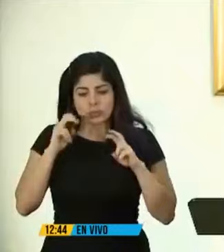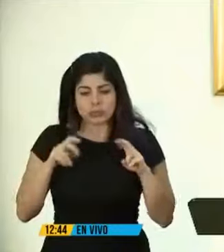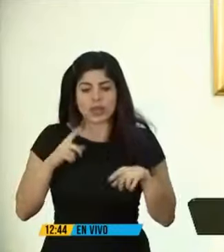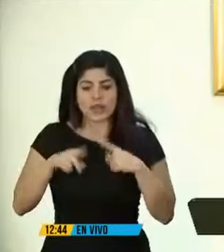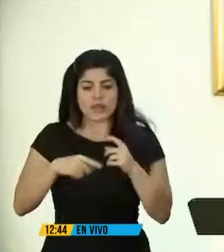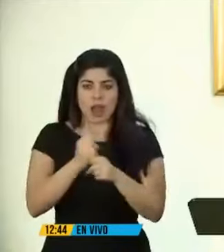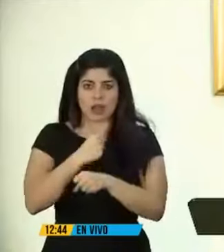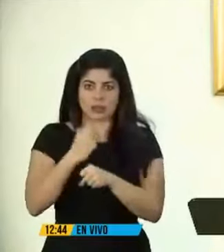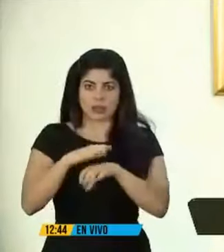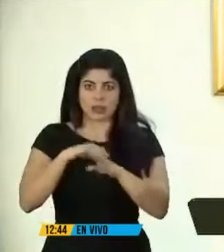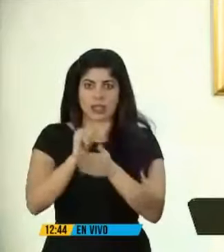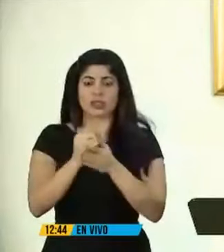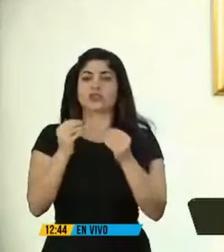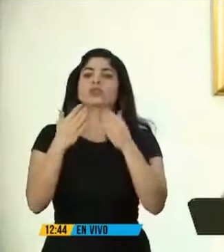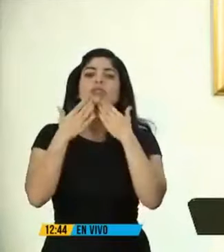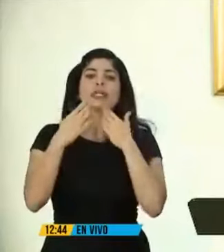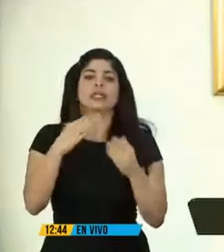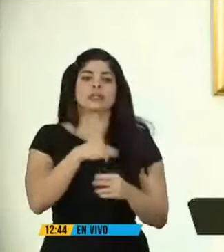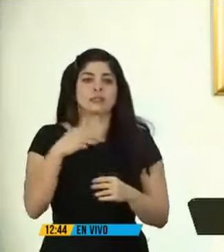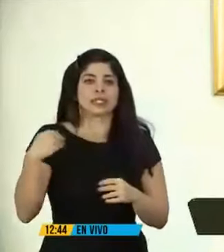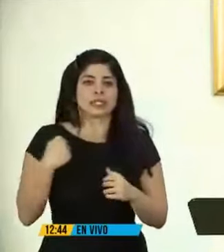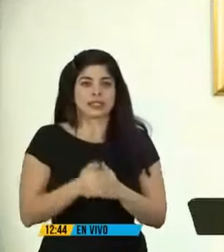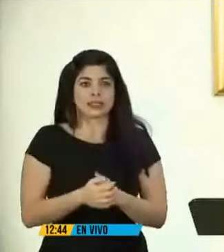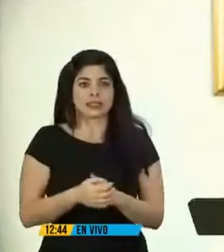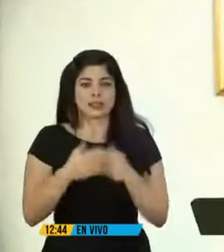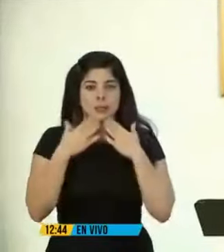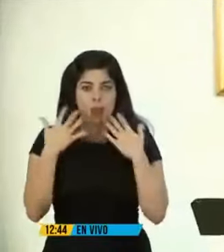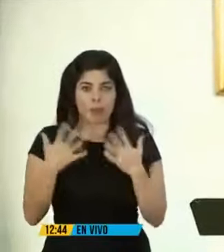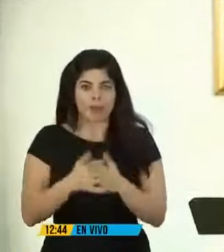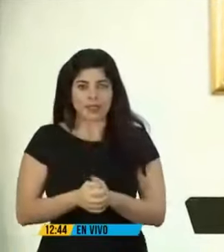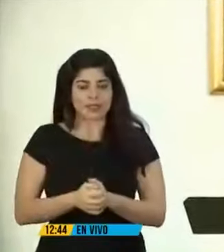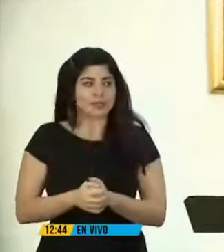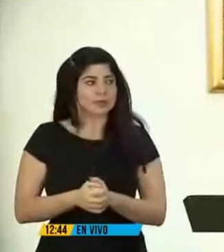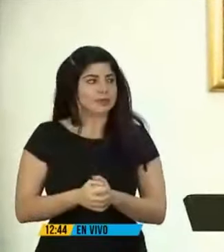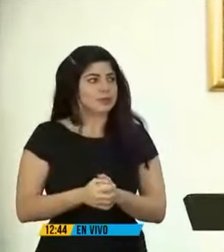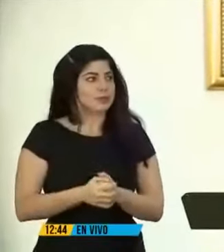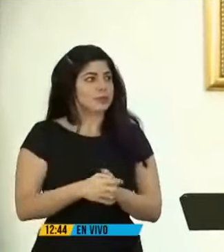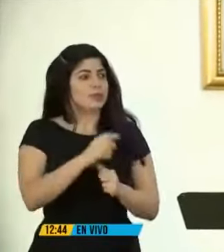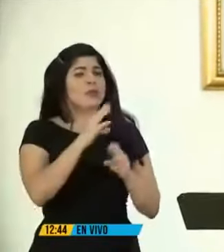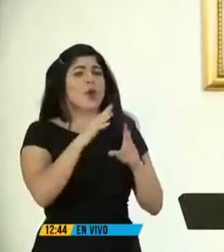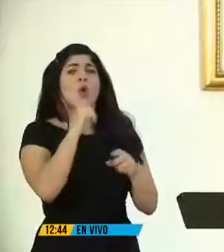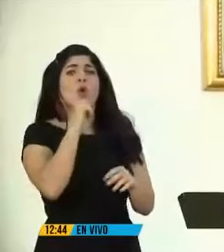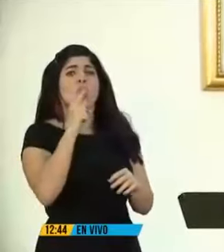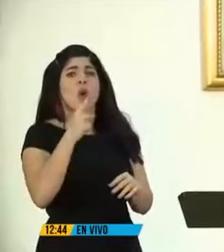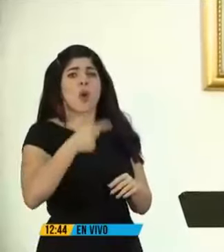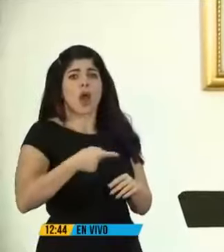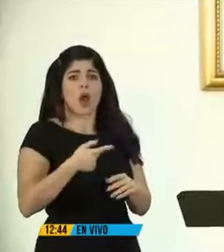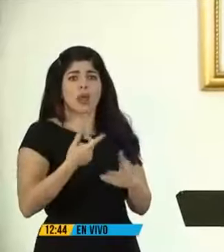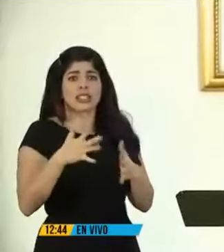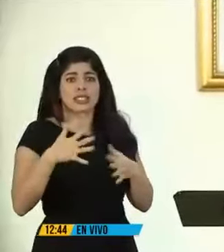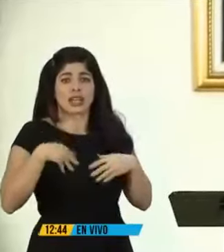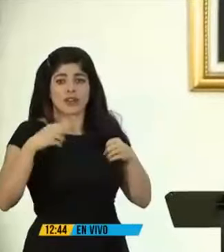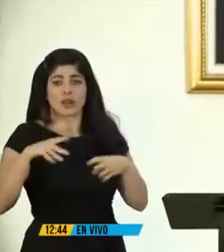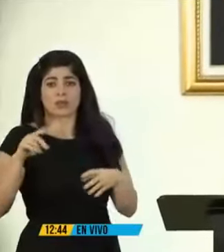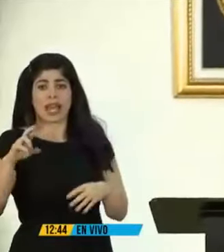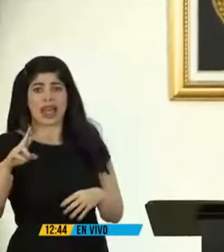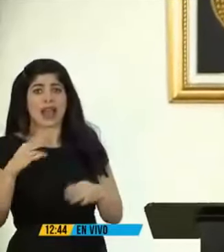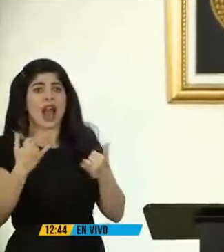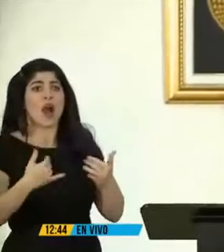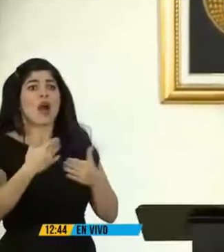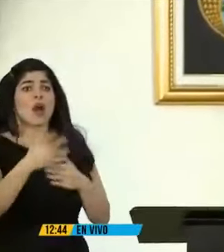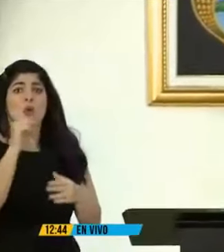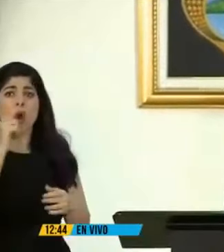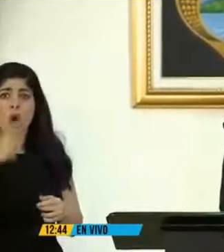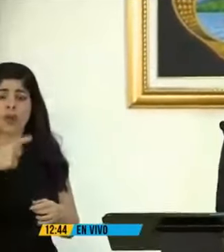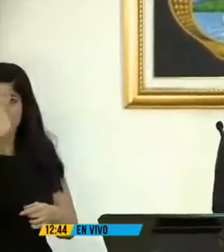al respecto. Muchas gracias, señora ministra. Gracias. Muchas gracias, colegas. Bien, intentamos preguntar si continúan los bloqueos. Dice